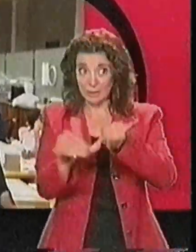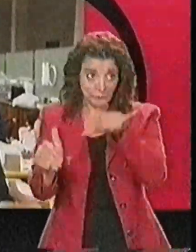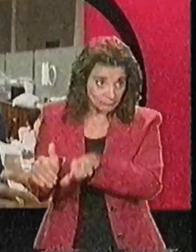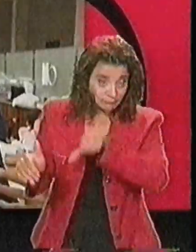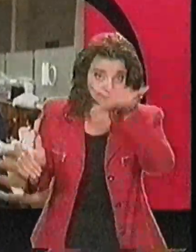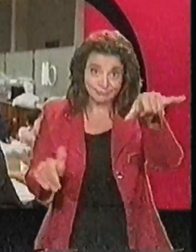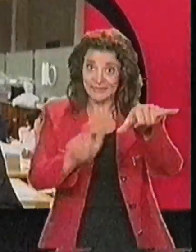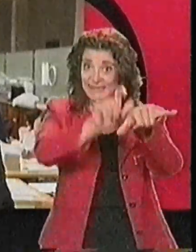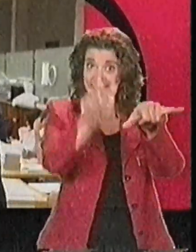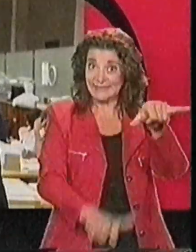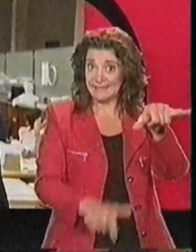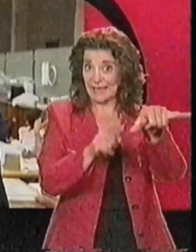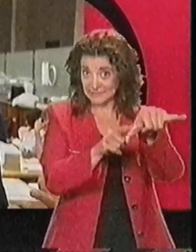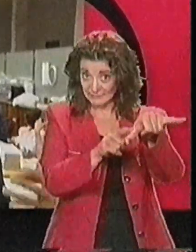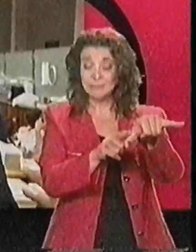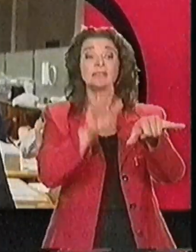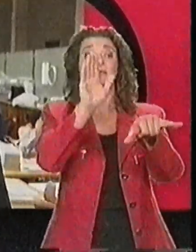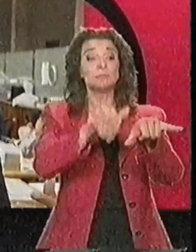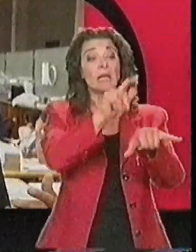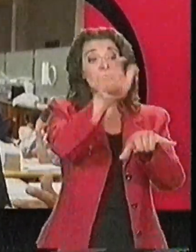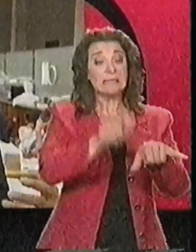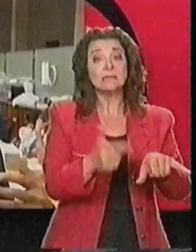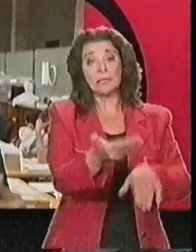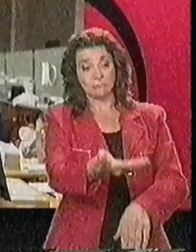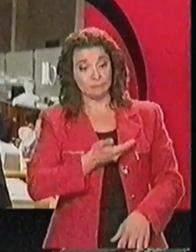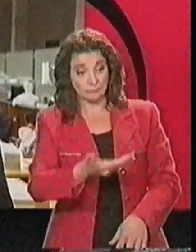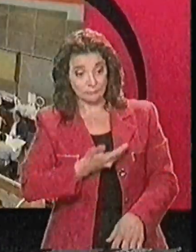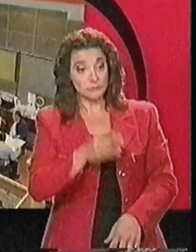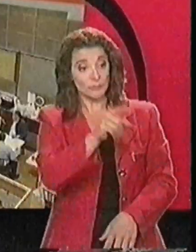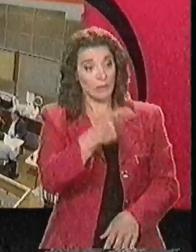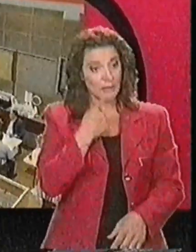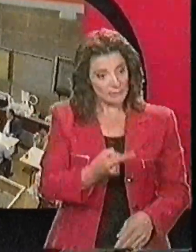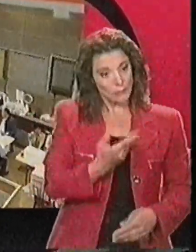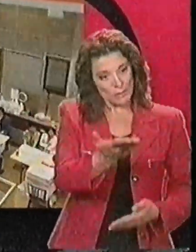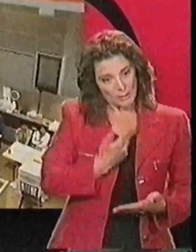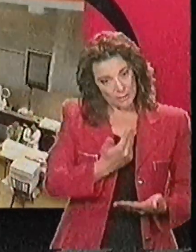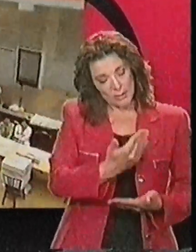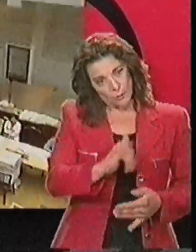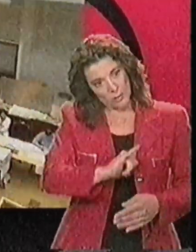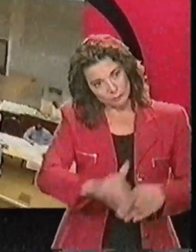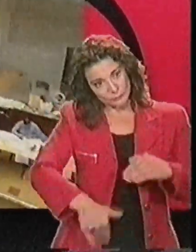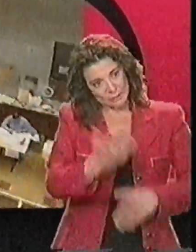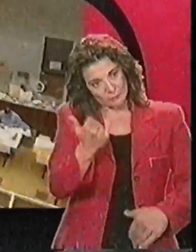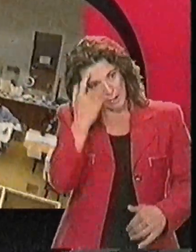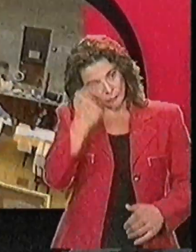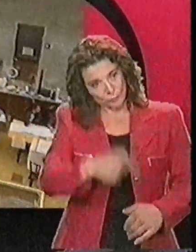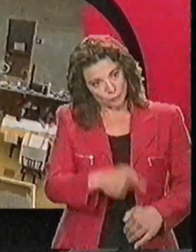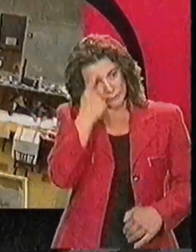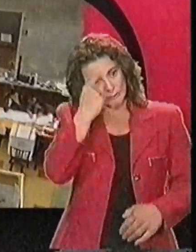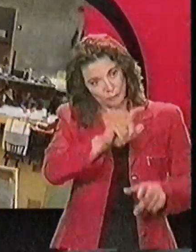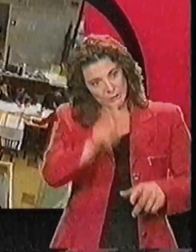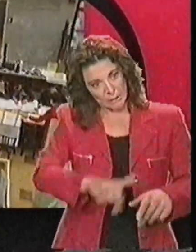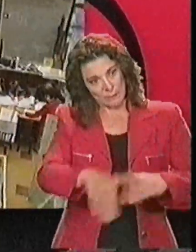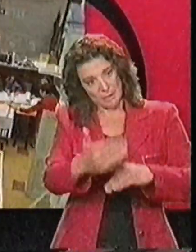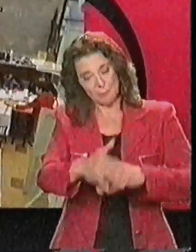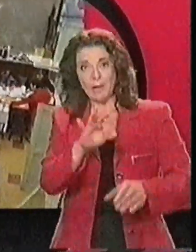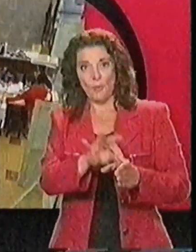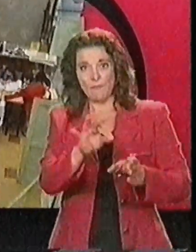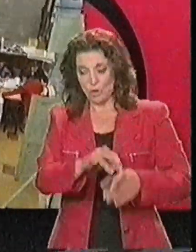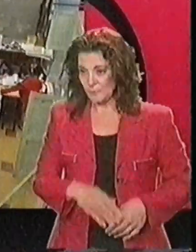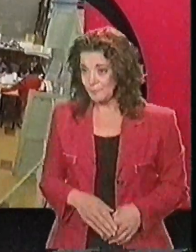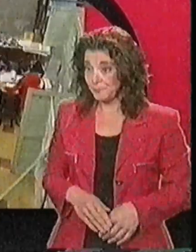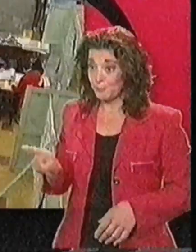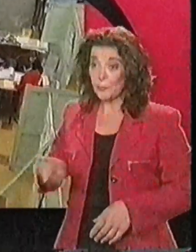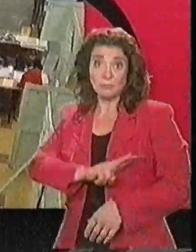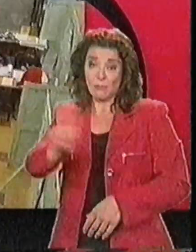va être pratiquement mélangé au dépouillement des élections italiennes. Le vote n'est pas obligatoire en Italie et le taux de